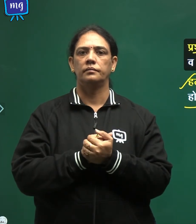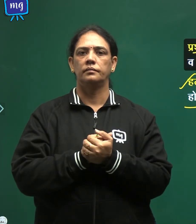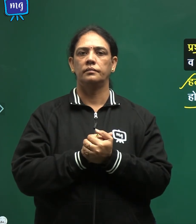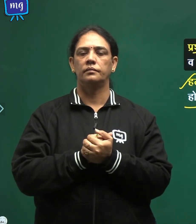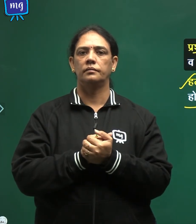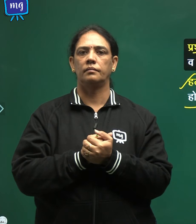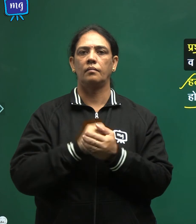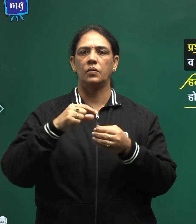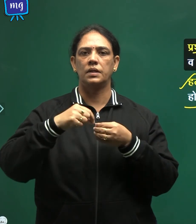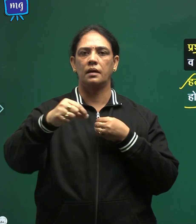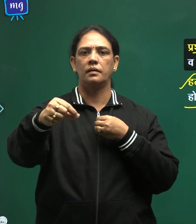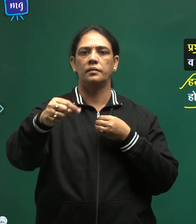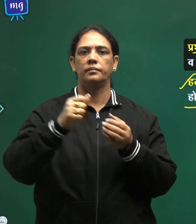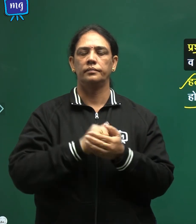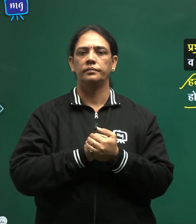भुजा